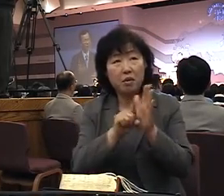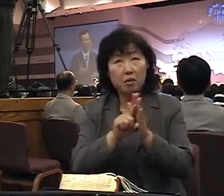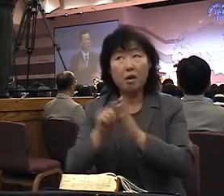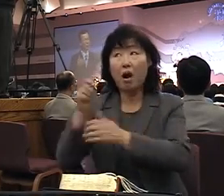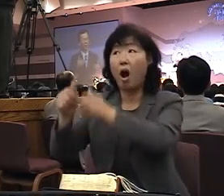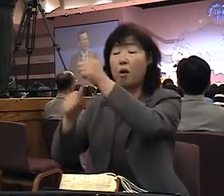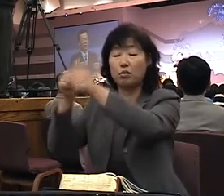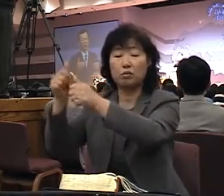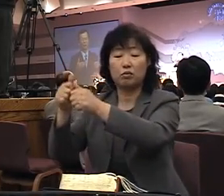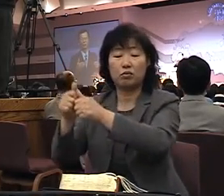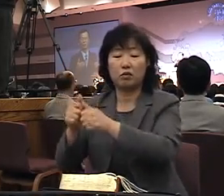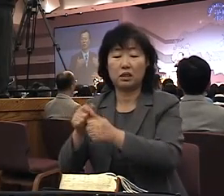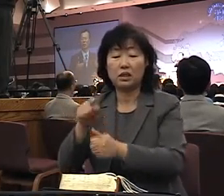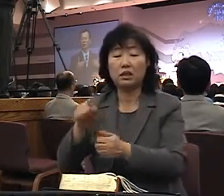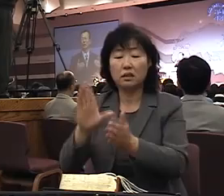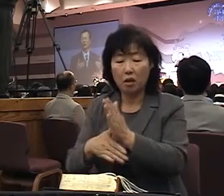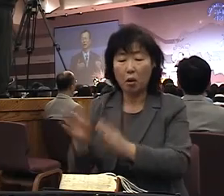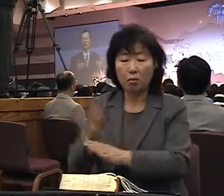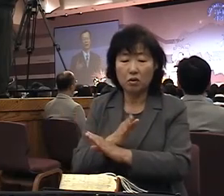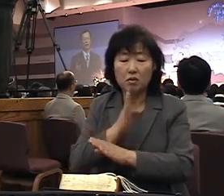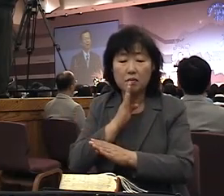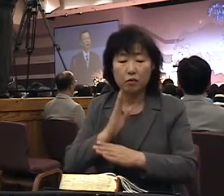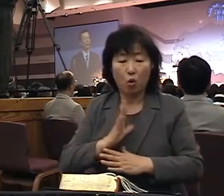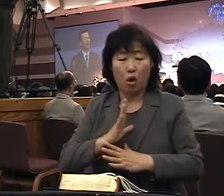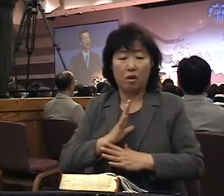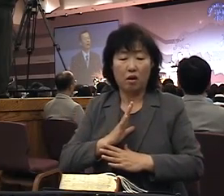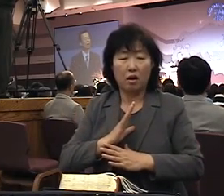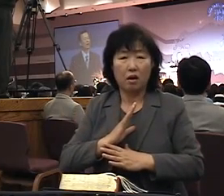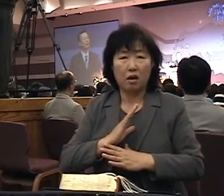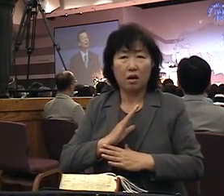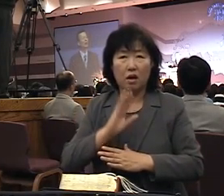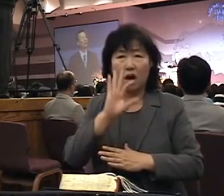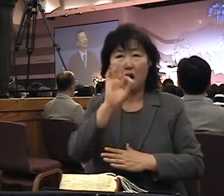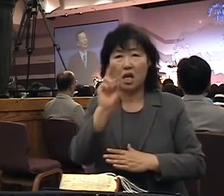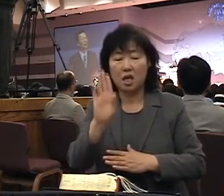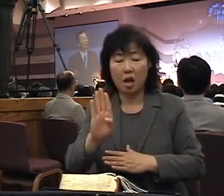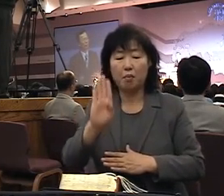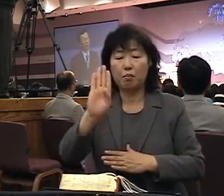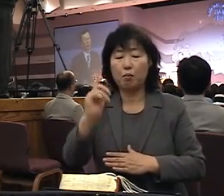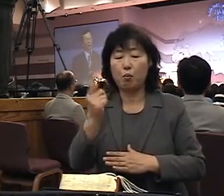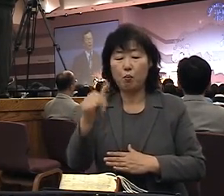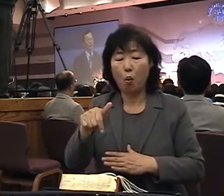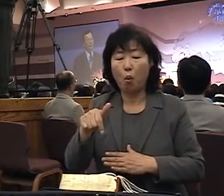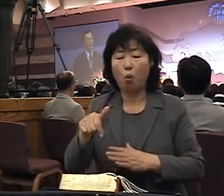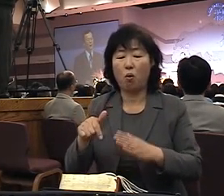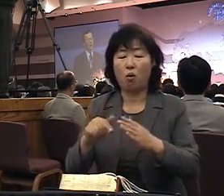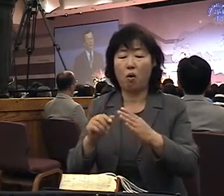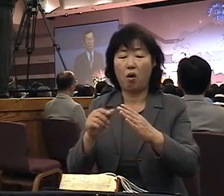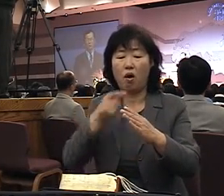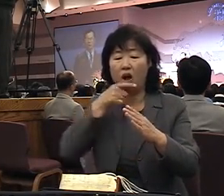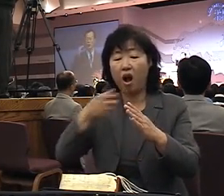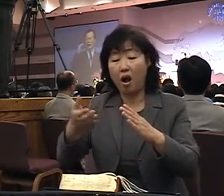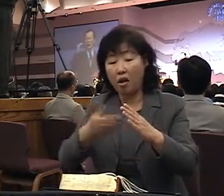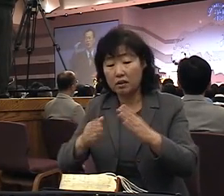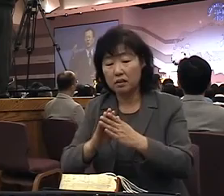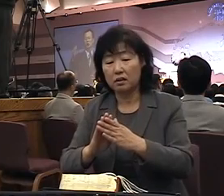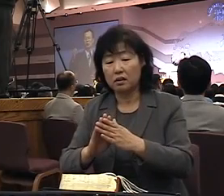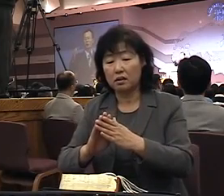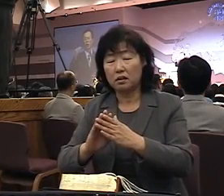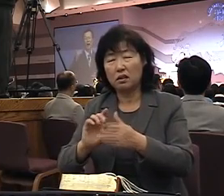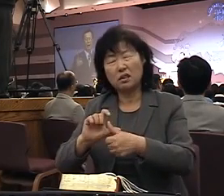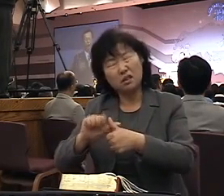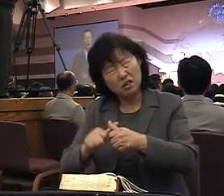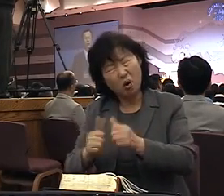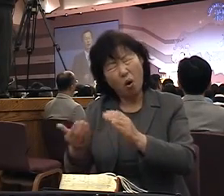가문들이 그때부터 참 놀라운 게 그 전에 야복 강가에서 하나님의 은혜를 받았는데도 불구하고 그 은혜 위에 계속 서